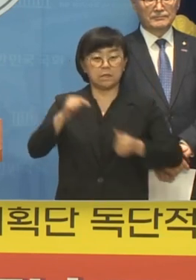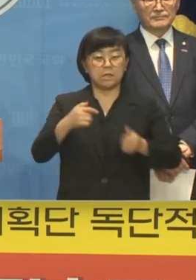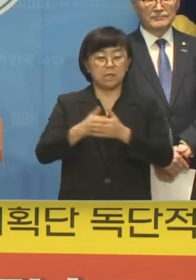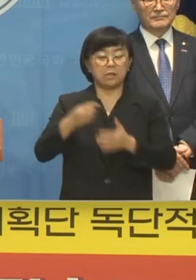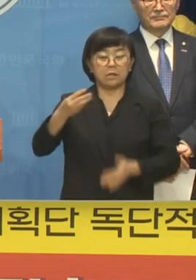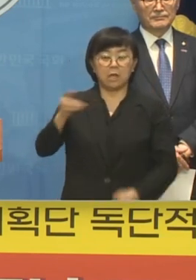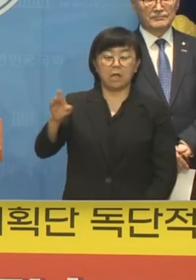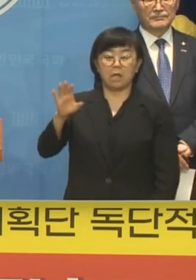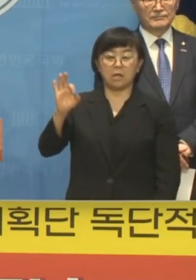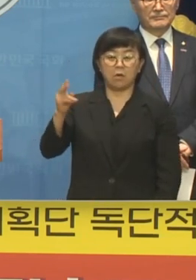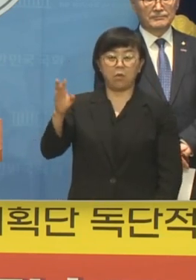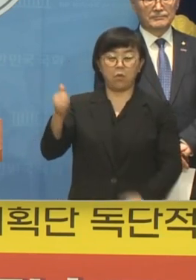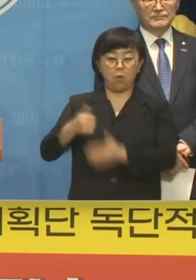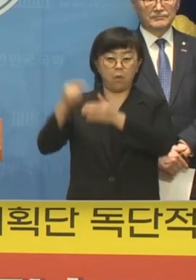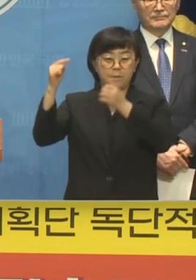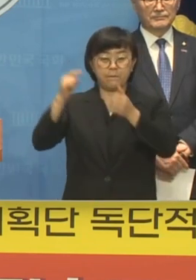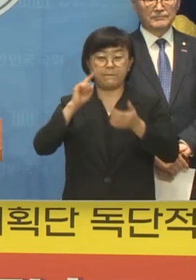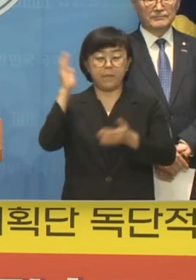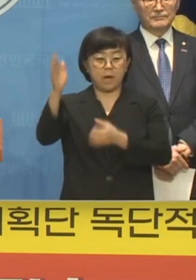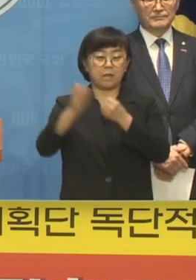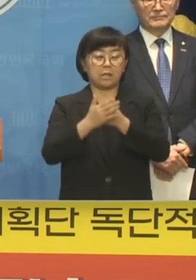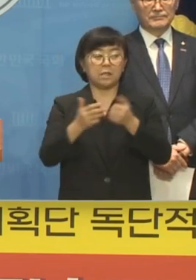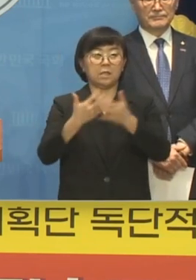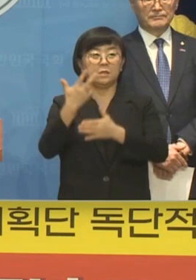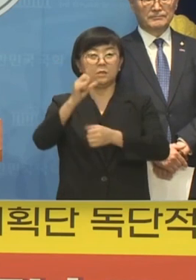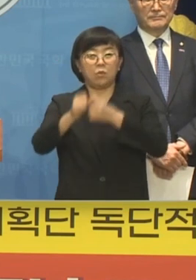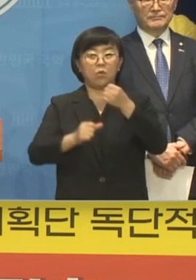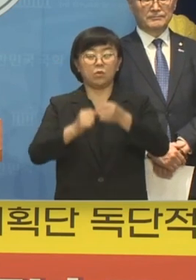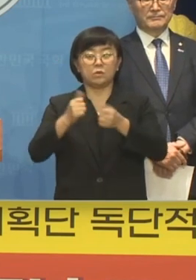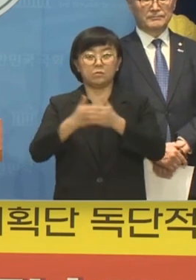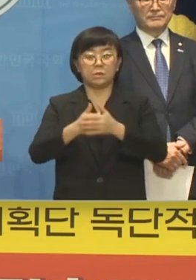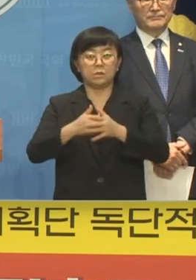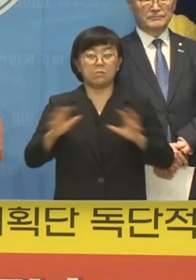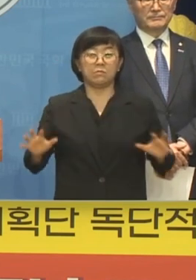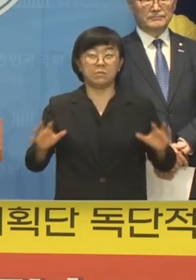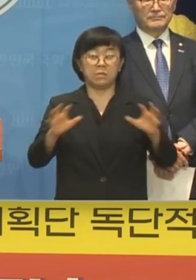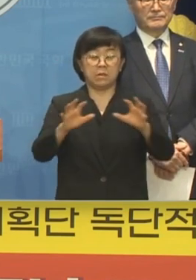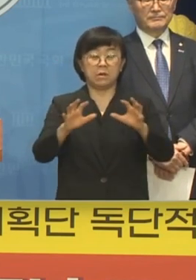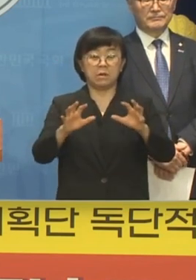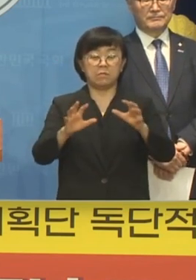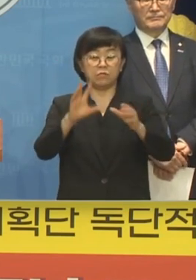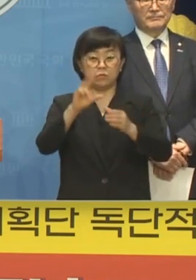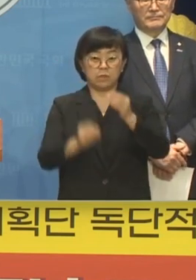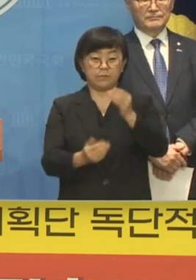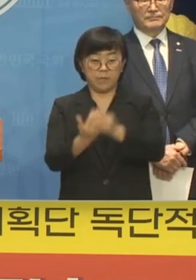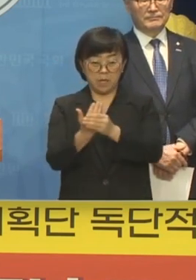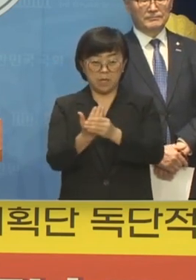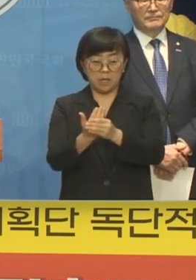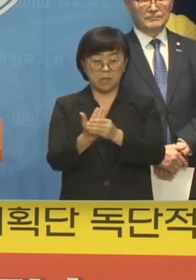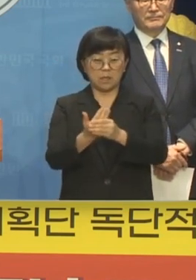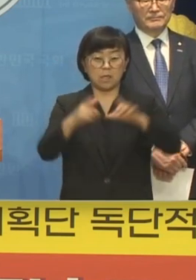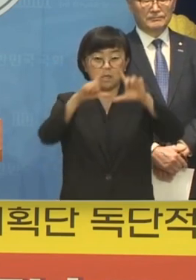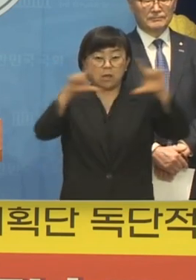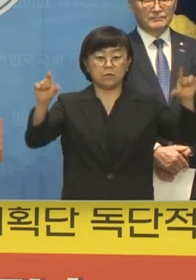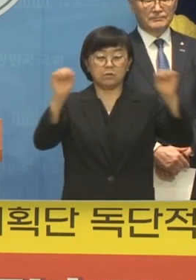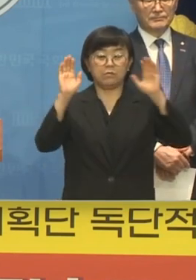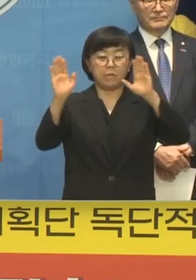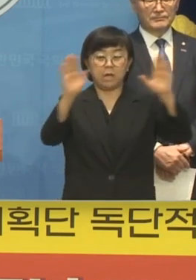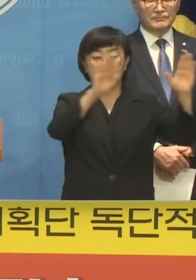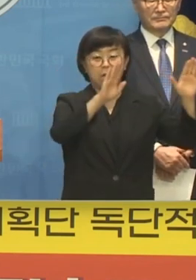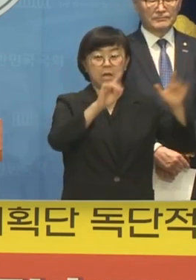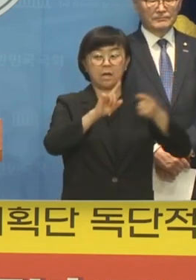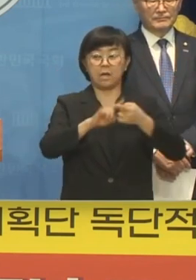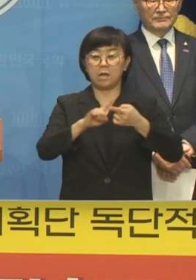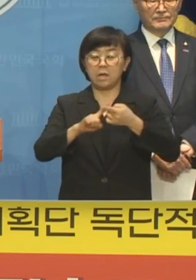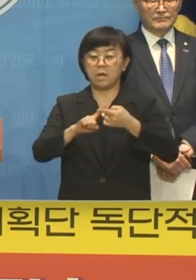시작으로 제주 4.3 제75주년을 전후하여 제주도에 몰아닥친 4.3 왜곡 현수막, 추념식